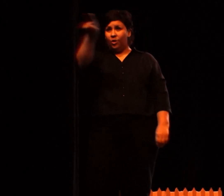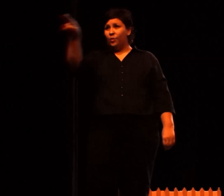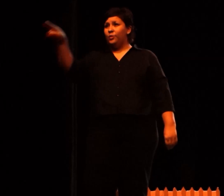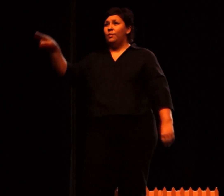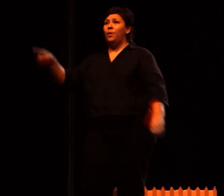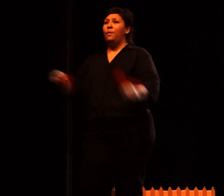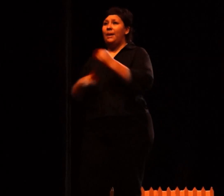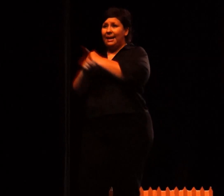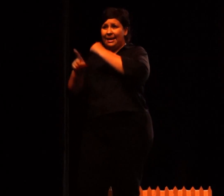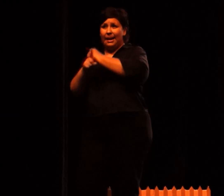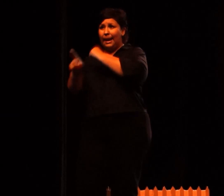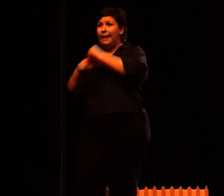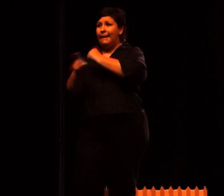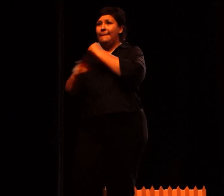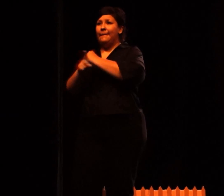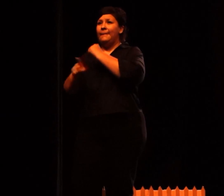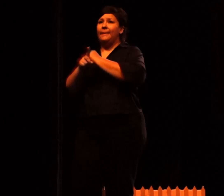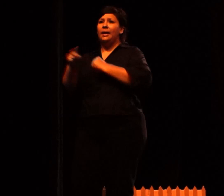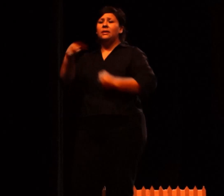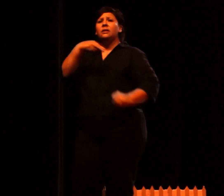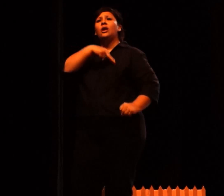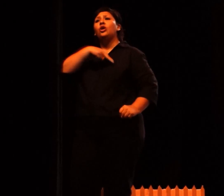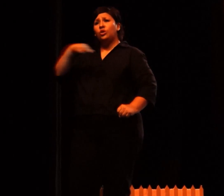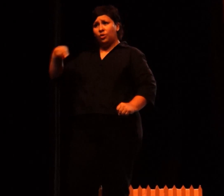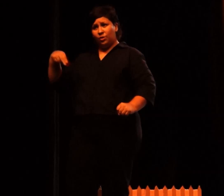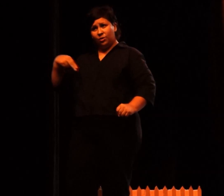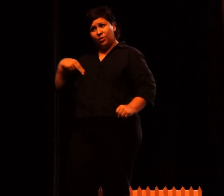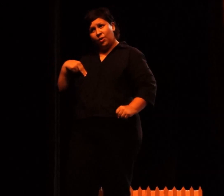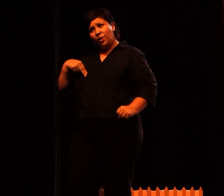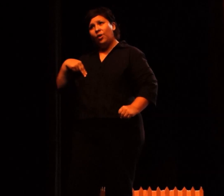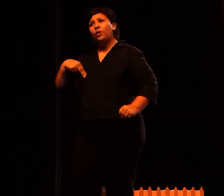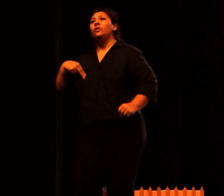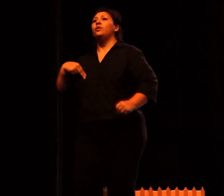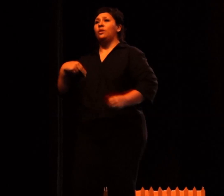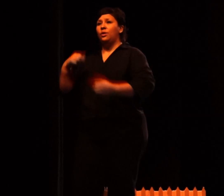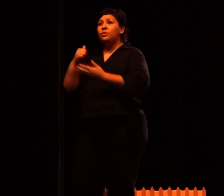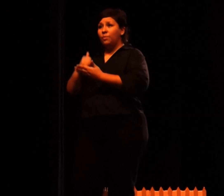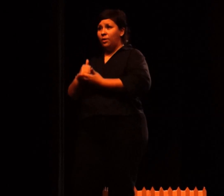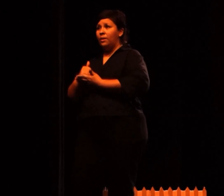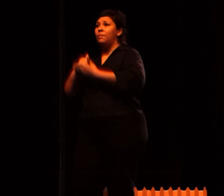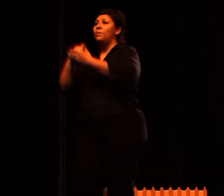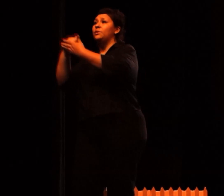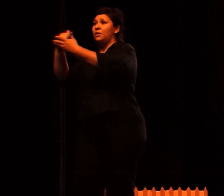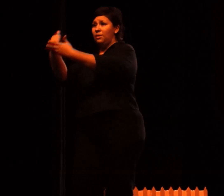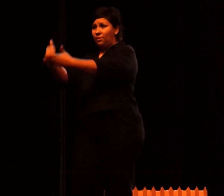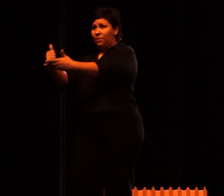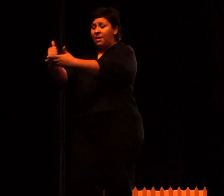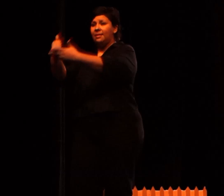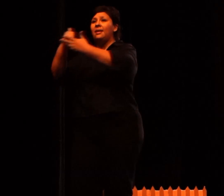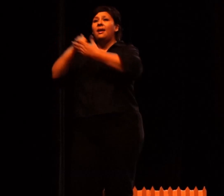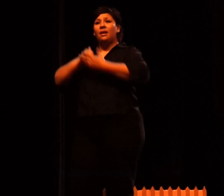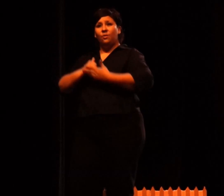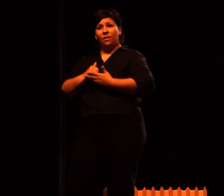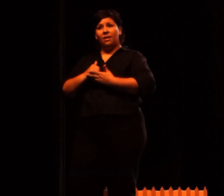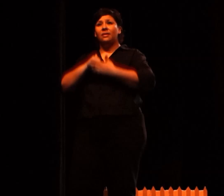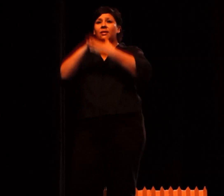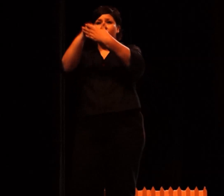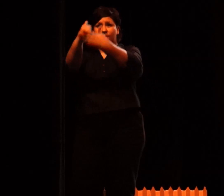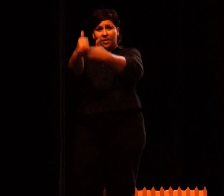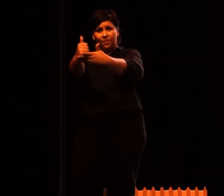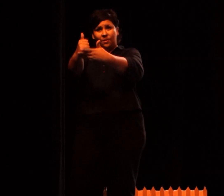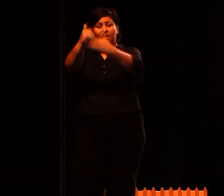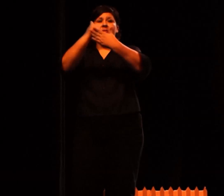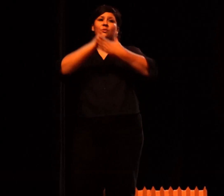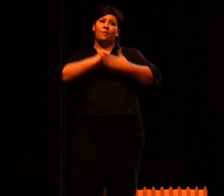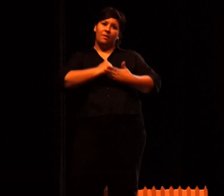afecta. Todos nosotros podríamos llegar a tener el mismo problema o ser afectados por el mismo. Así